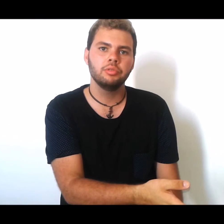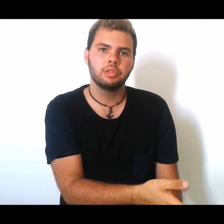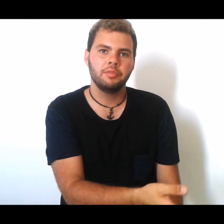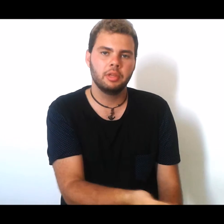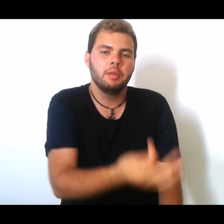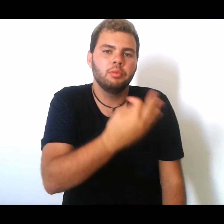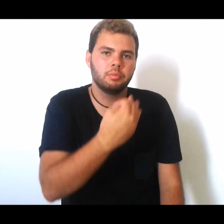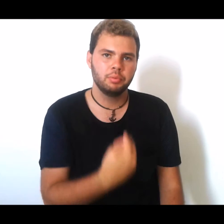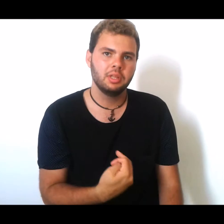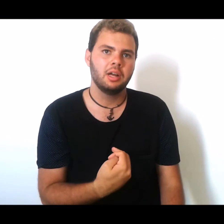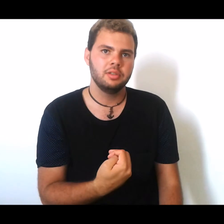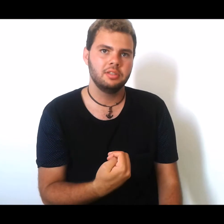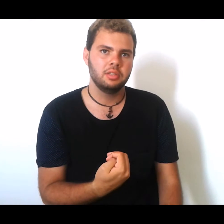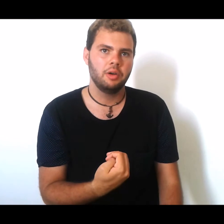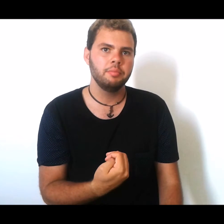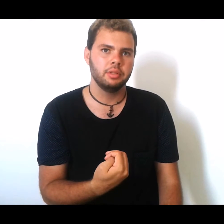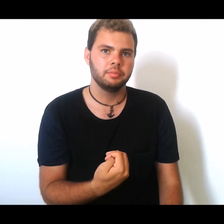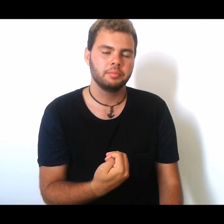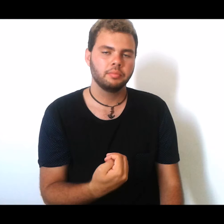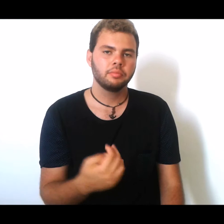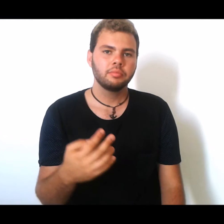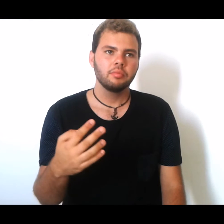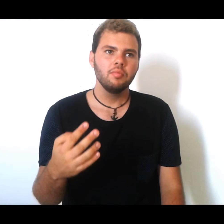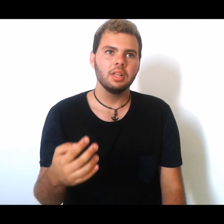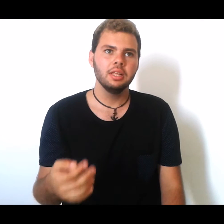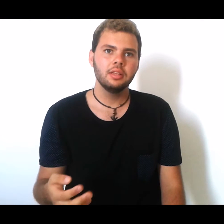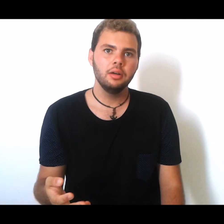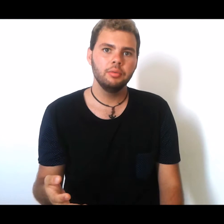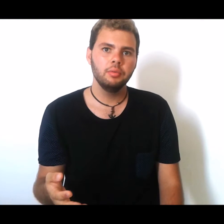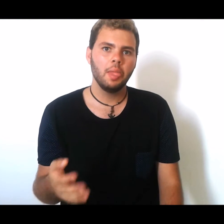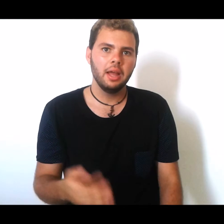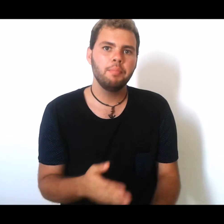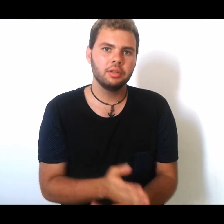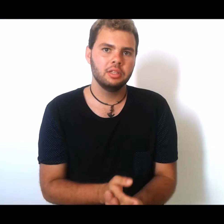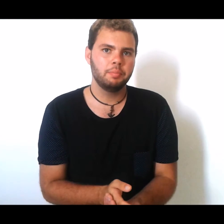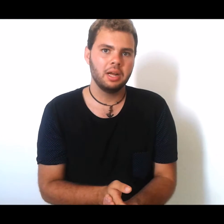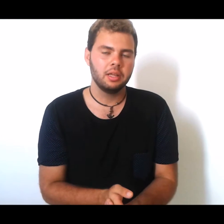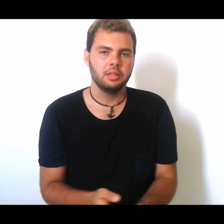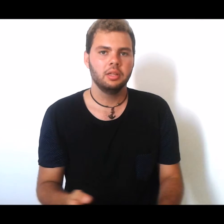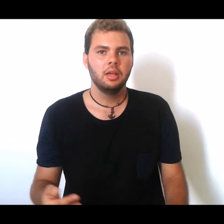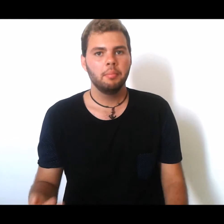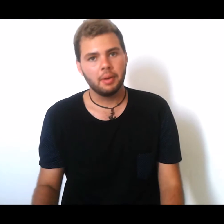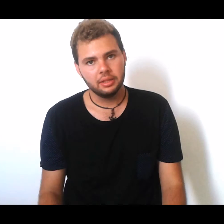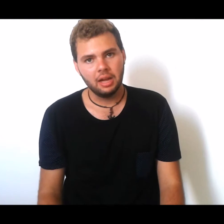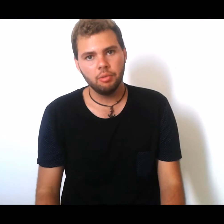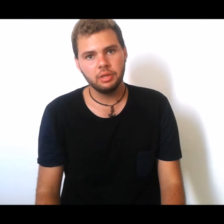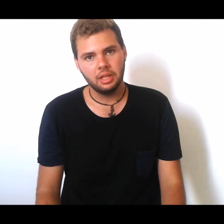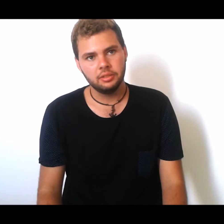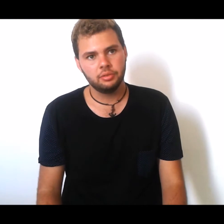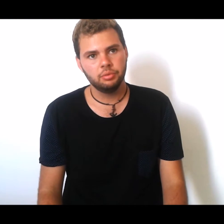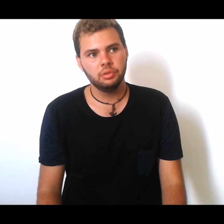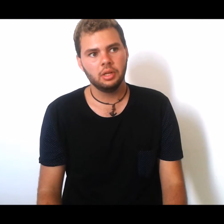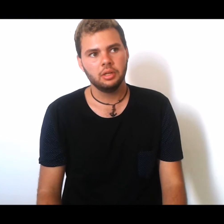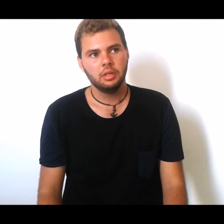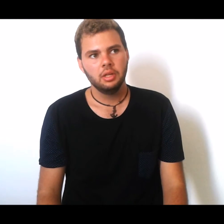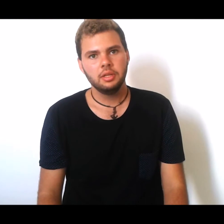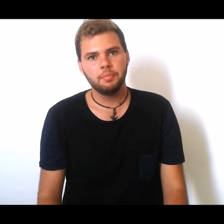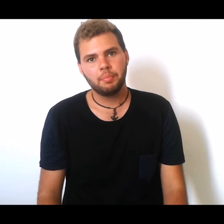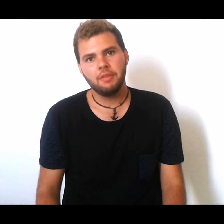surdos, que botaram esse sinal em mim. Então, é importante para quê? Na comunidade surda, para